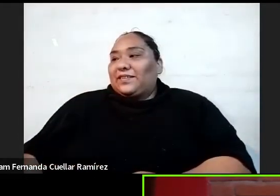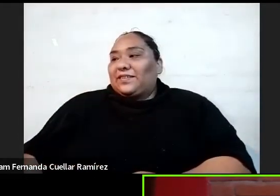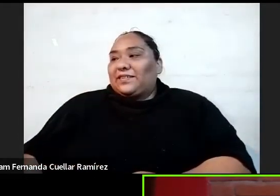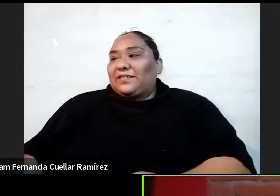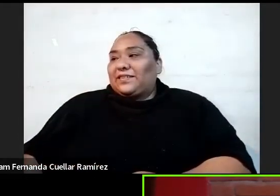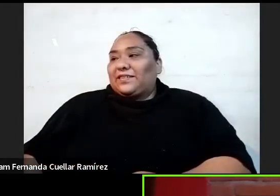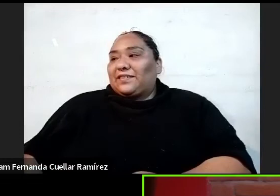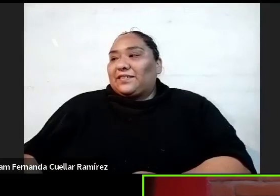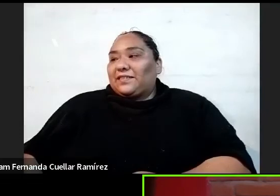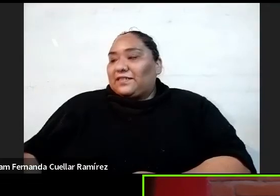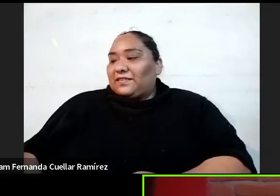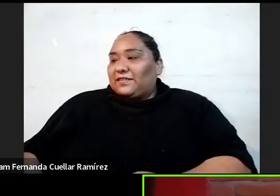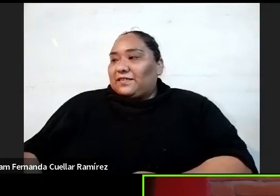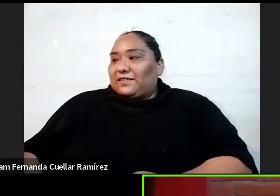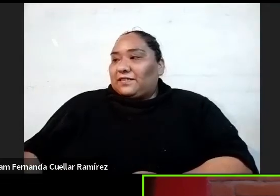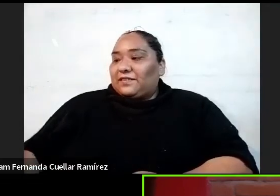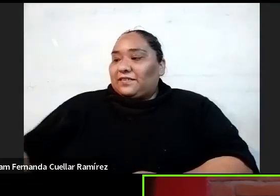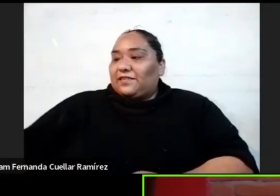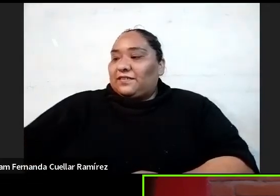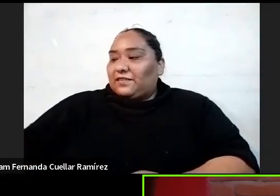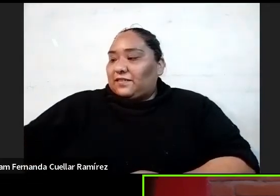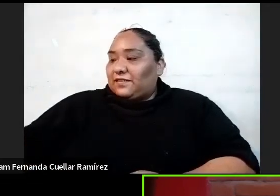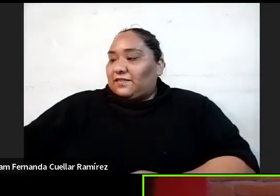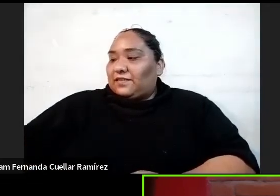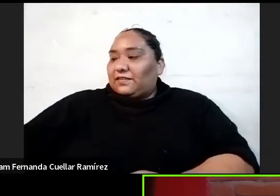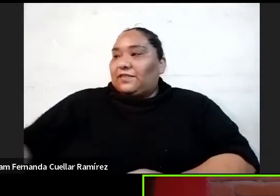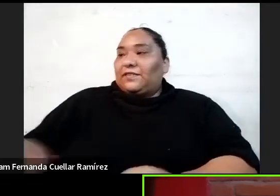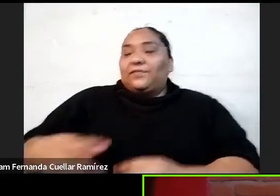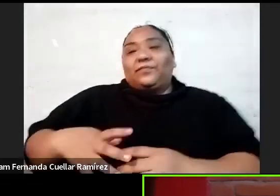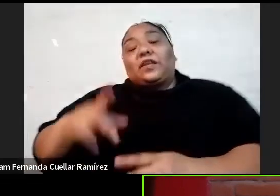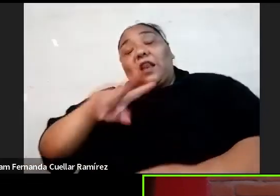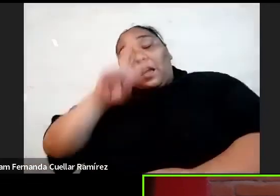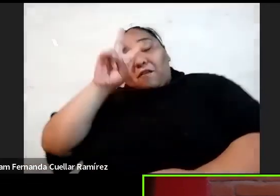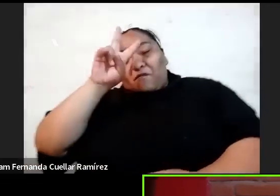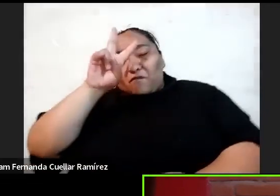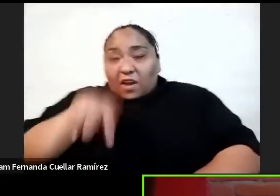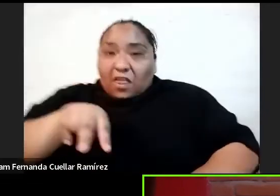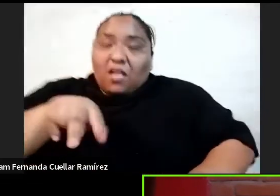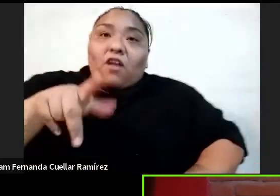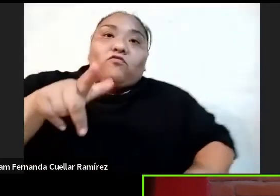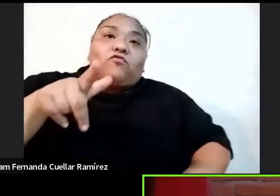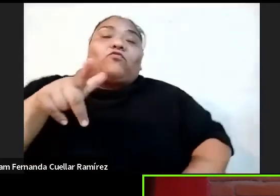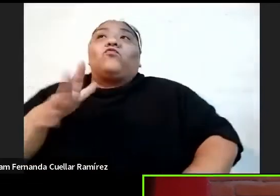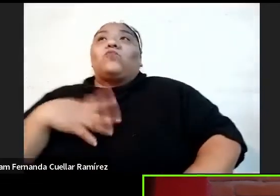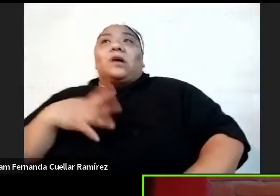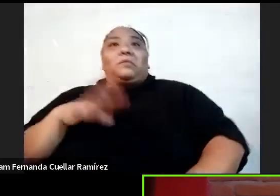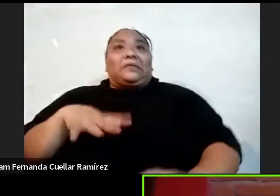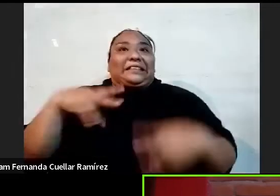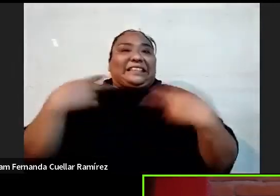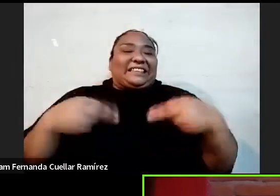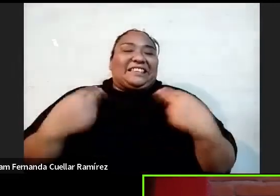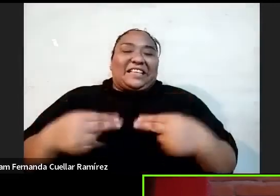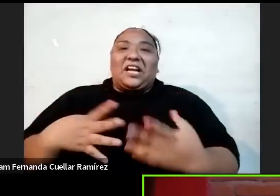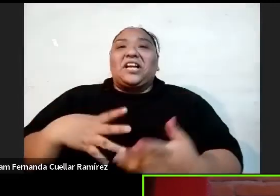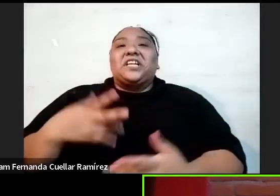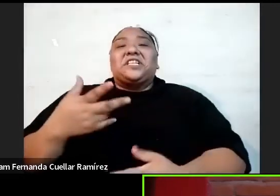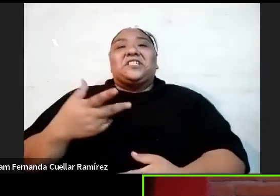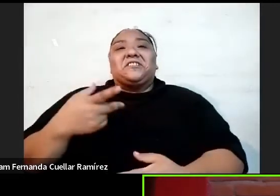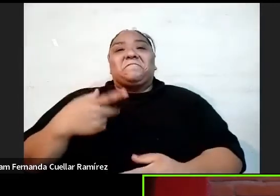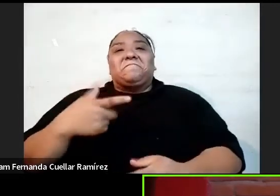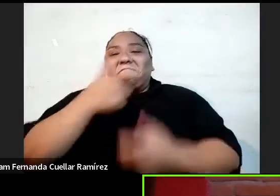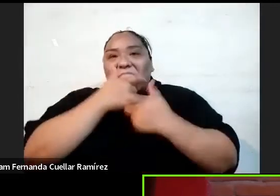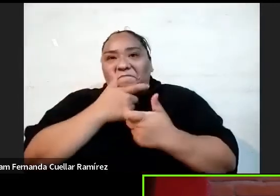también. Paris Van Van es una gran drag queen de la Ciudad de México, una